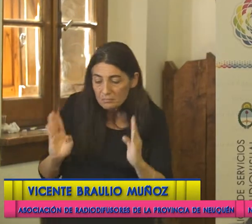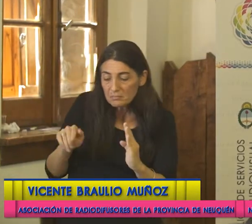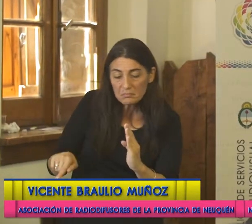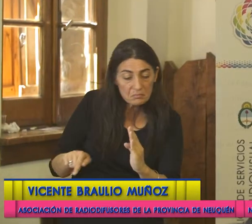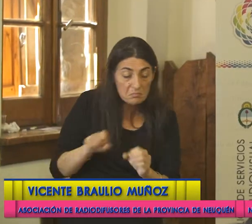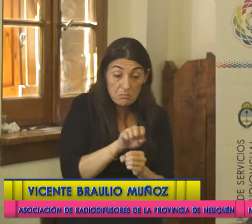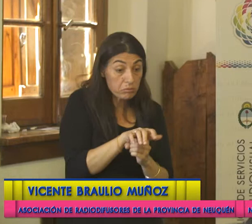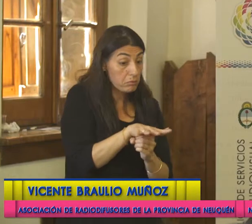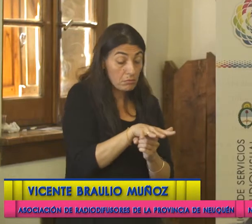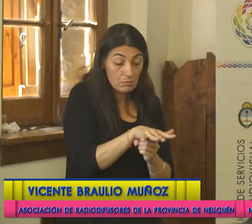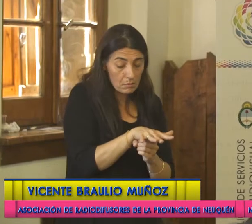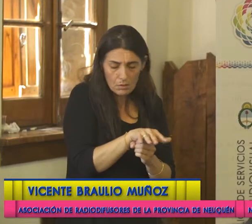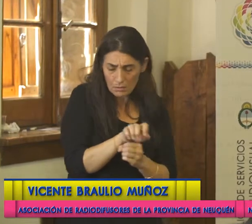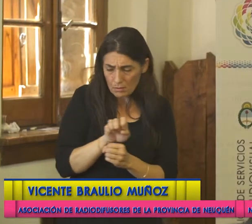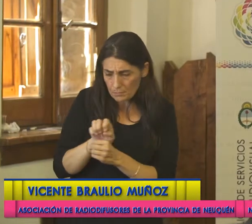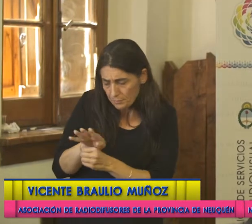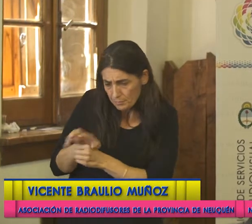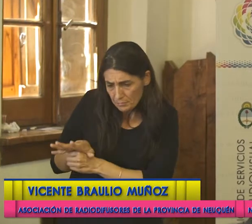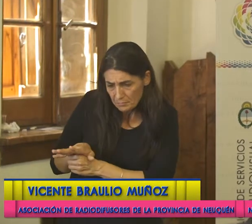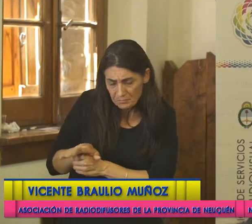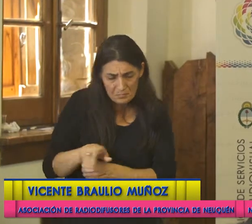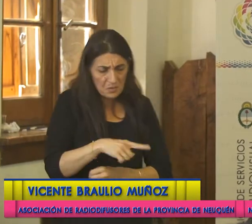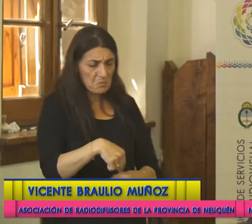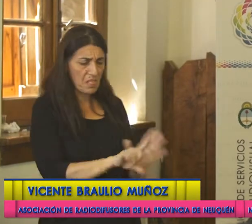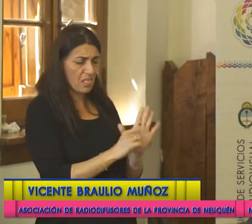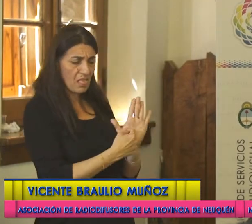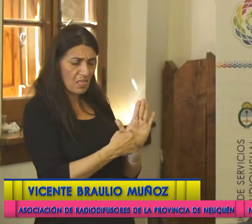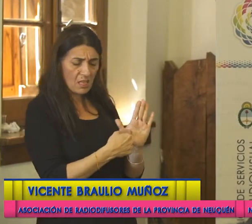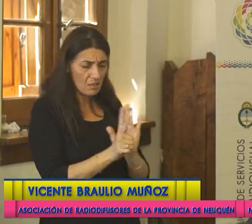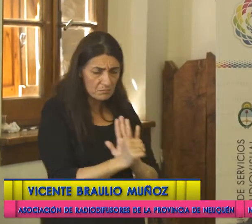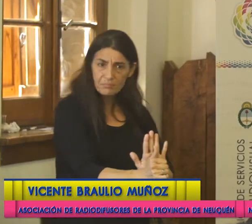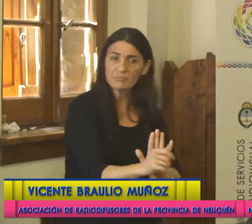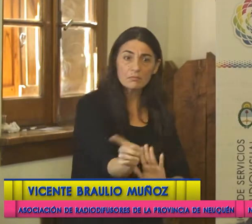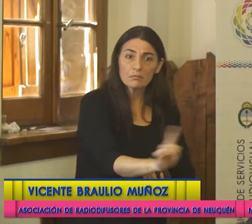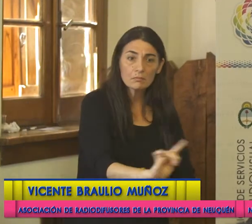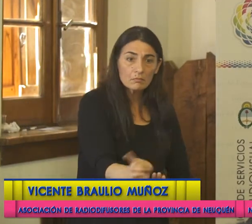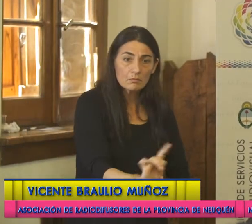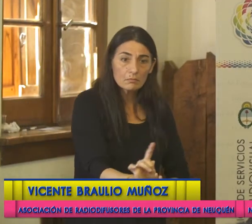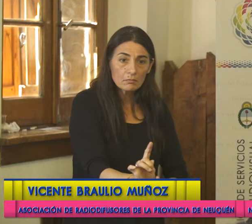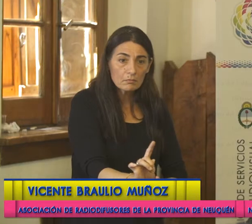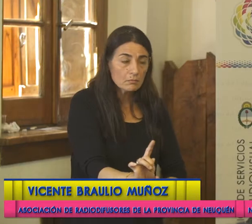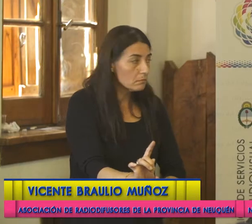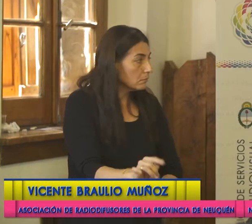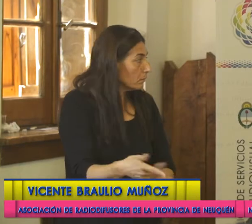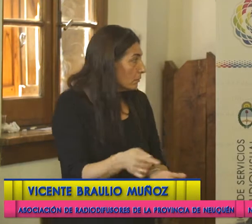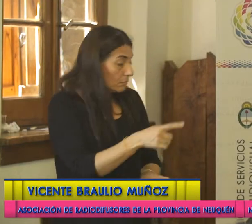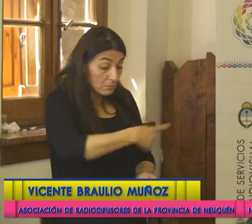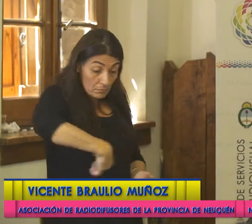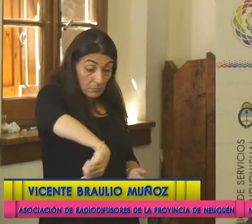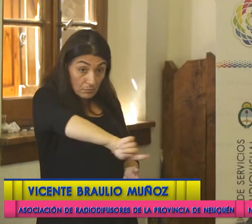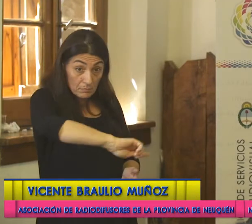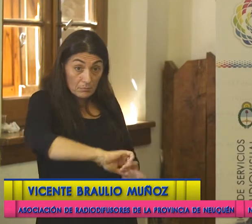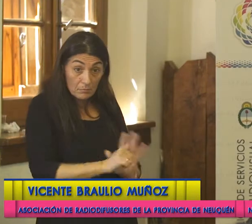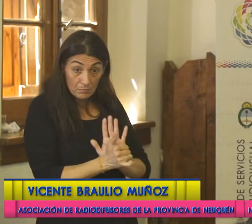no somos nosotros queda claro no existimos en la ley apoyamos la la proporcionalidad